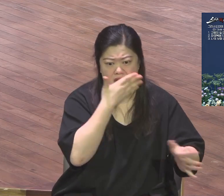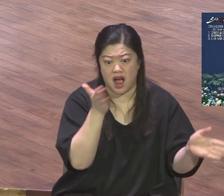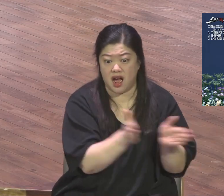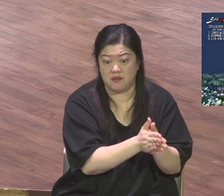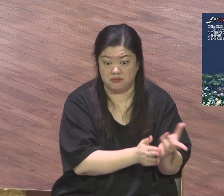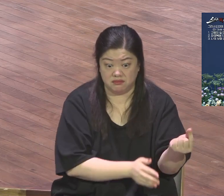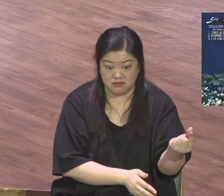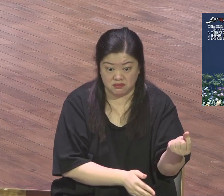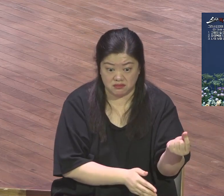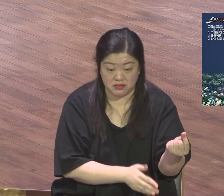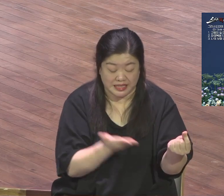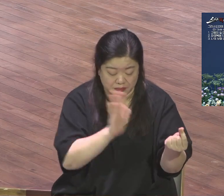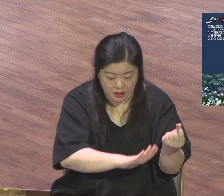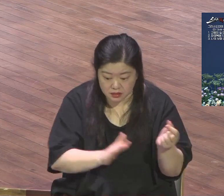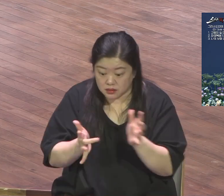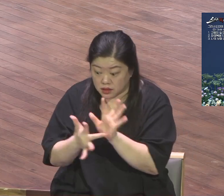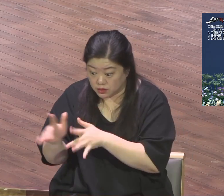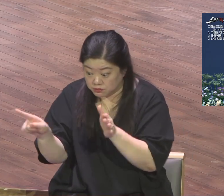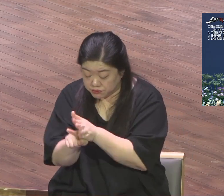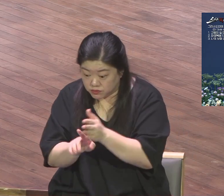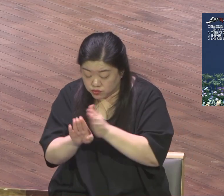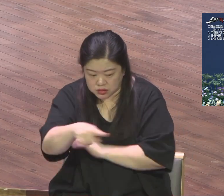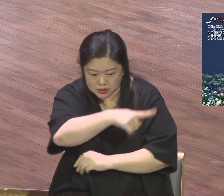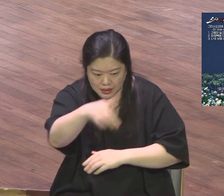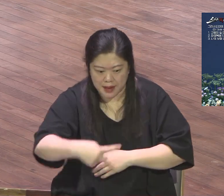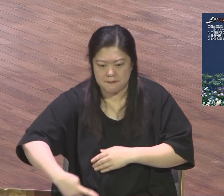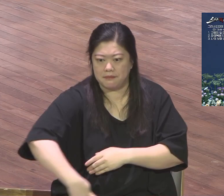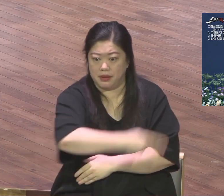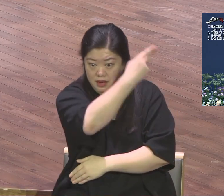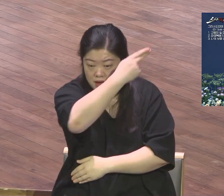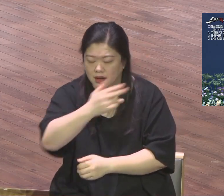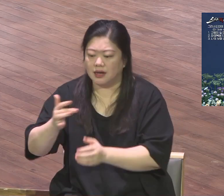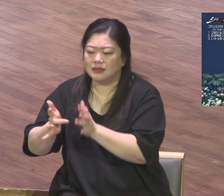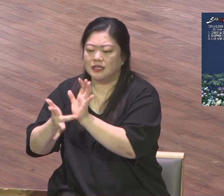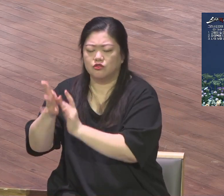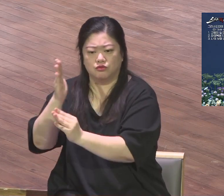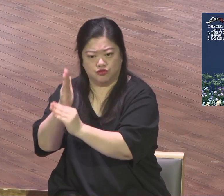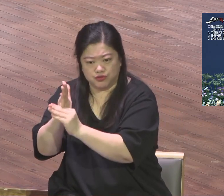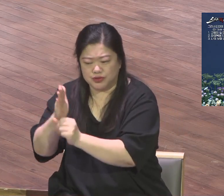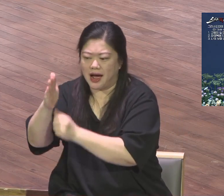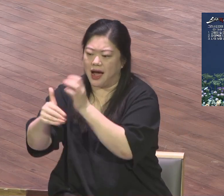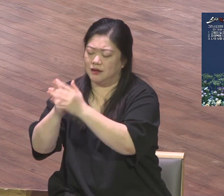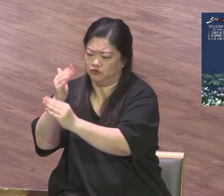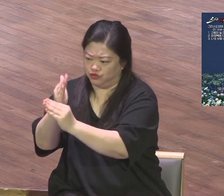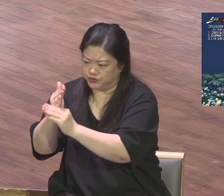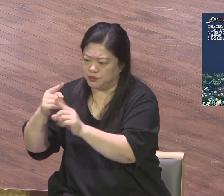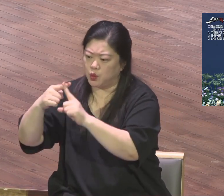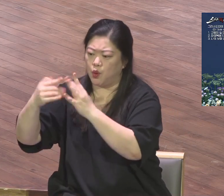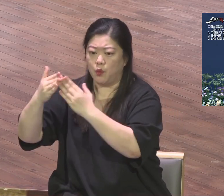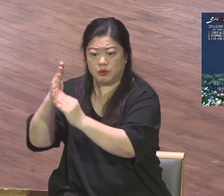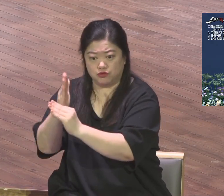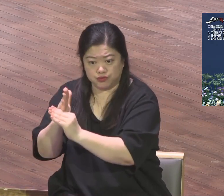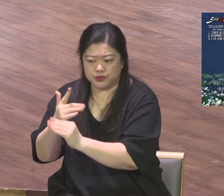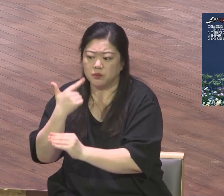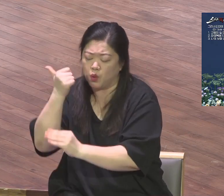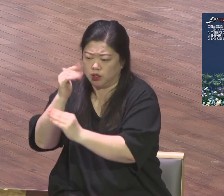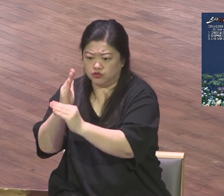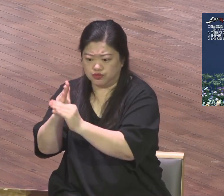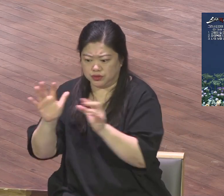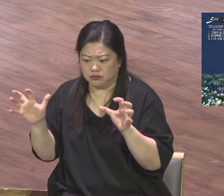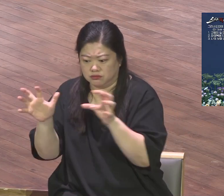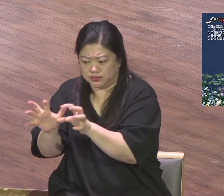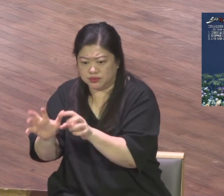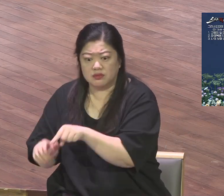영접하고 나서부터 하나님 중심, 말씀 중심, 예수님 중심, 교회 중심으로 변화가 되는 이